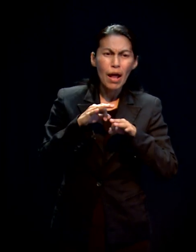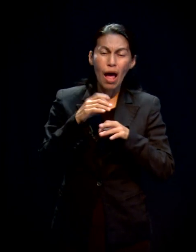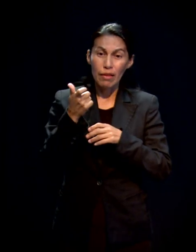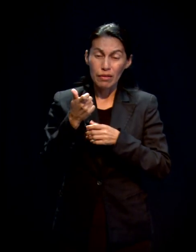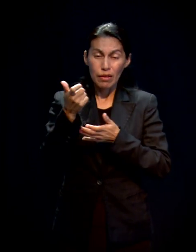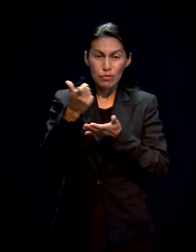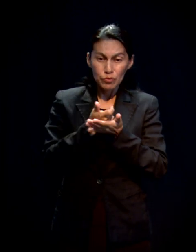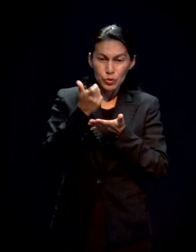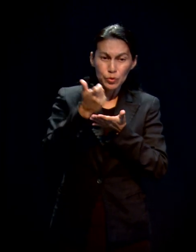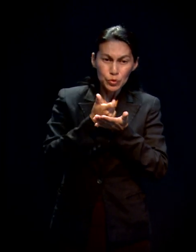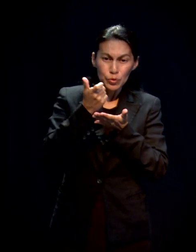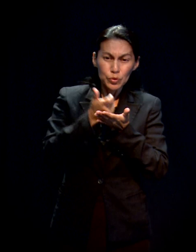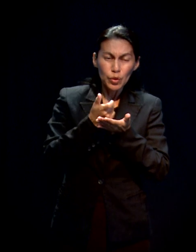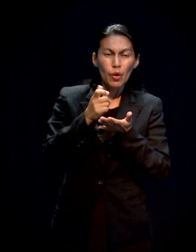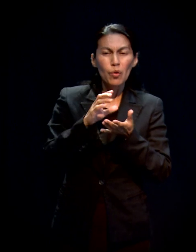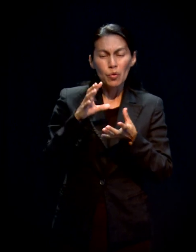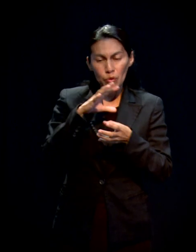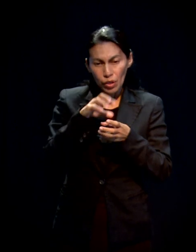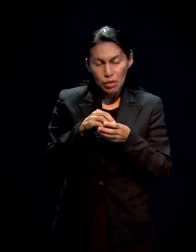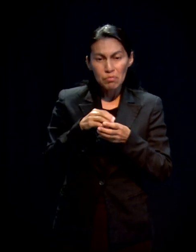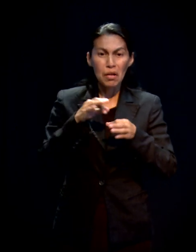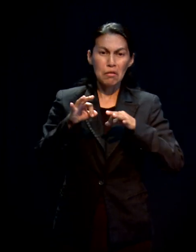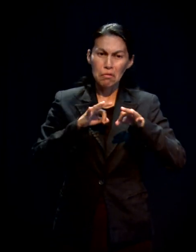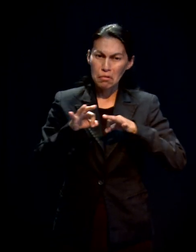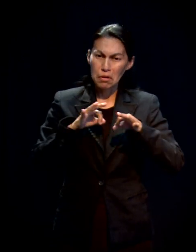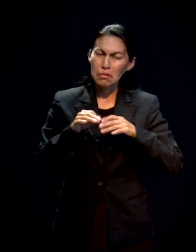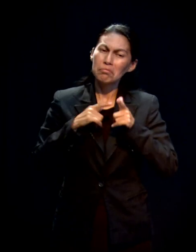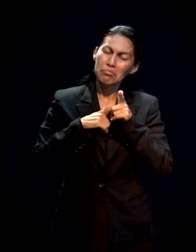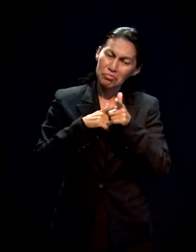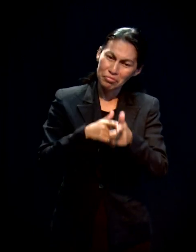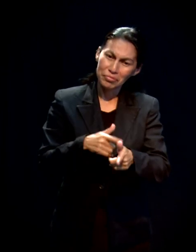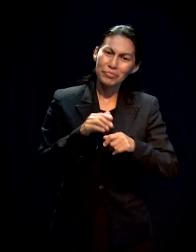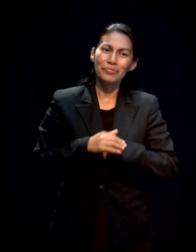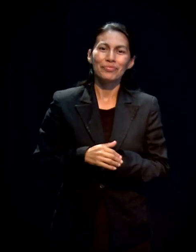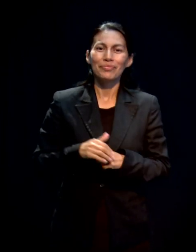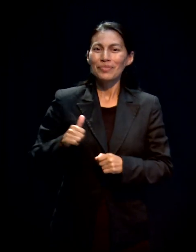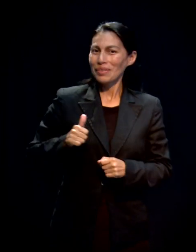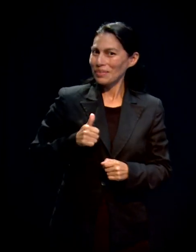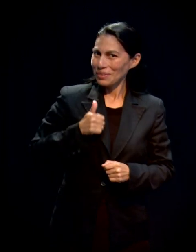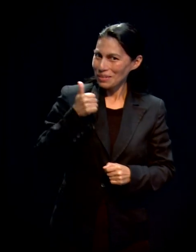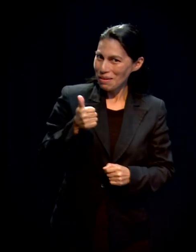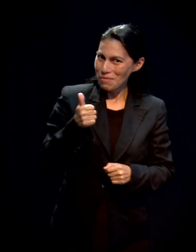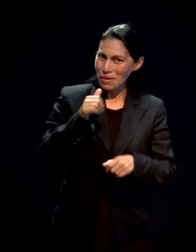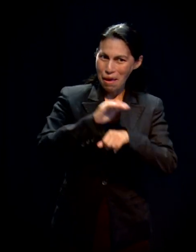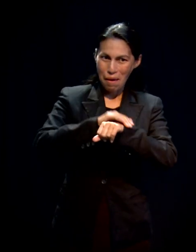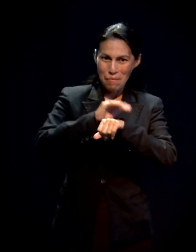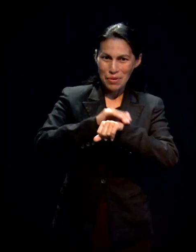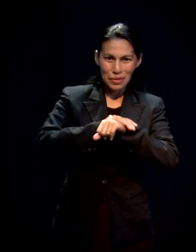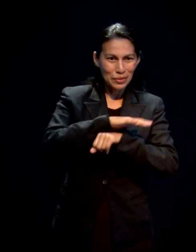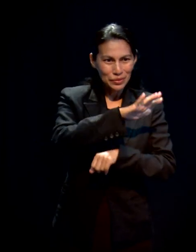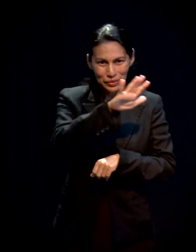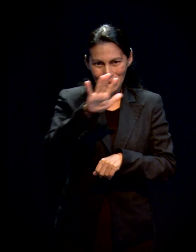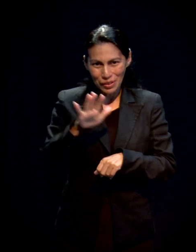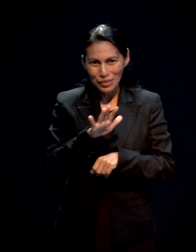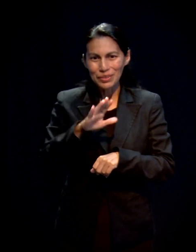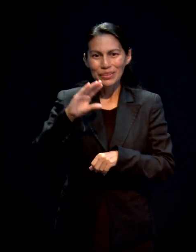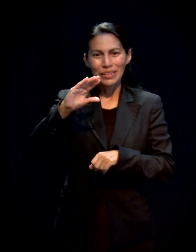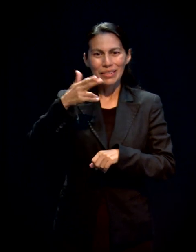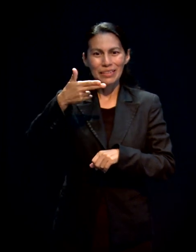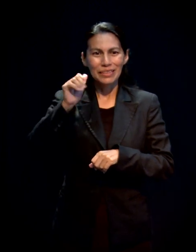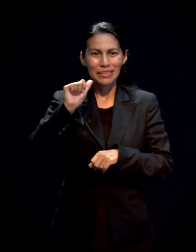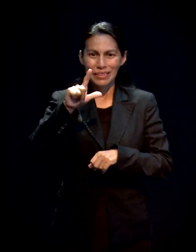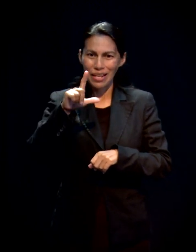para seguir estudiando con esta carrera que es aprovechamos para saludar a todos nuestros amigos de allá